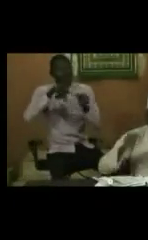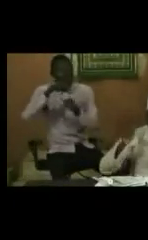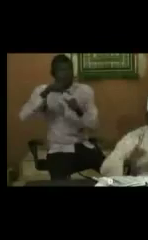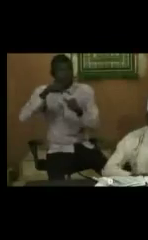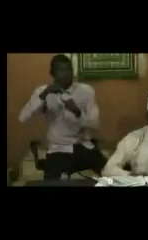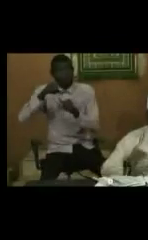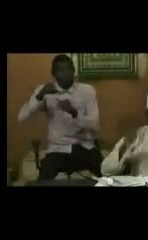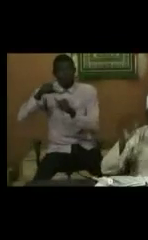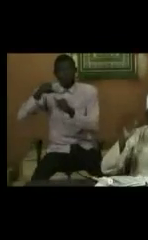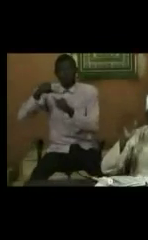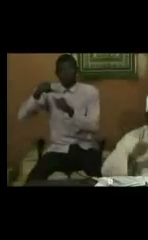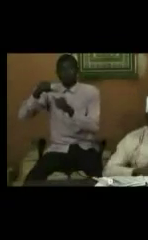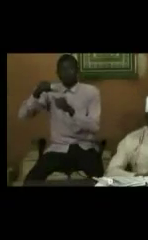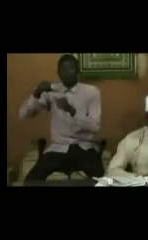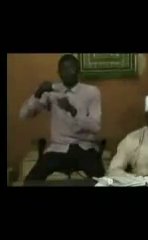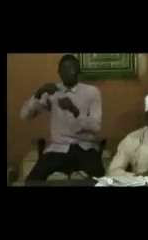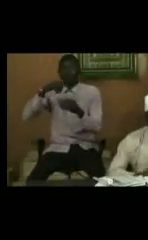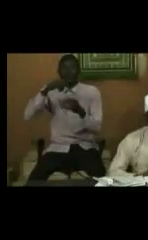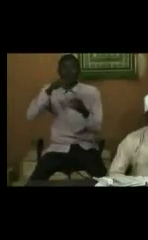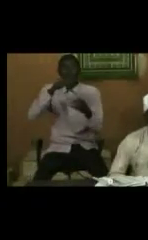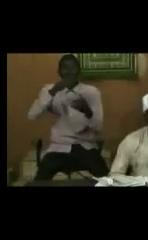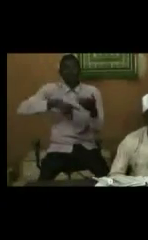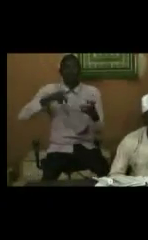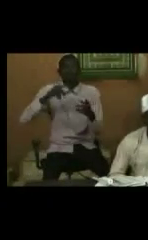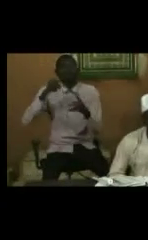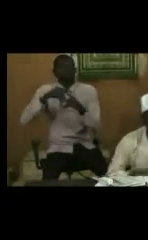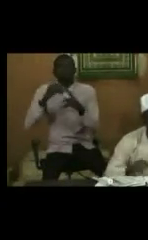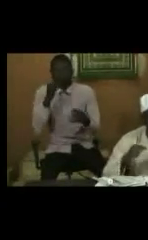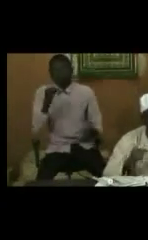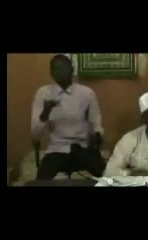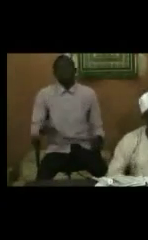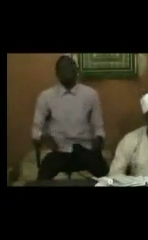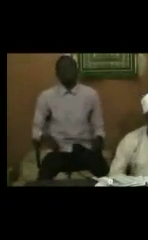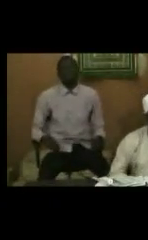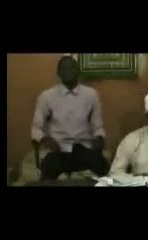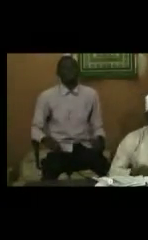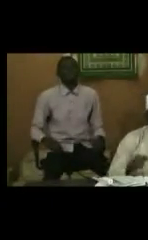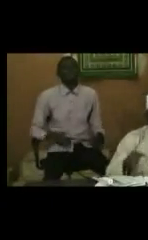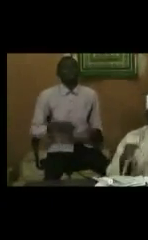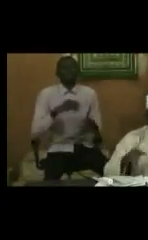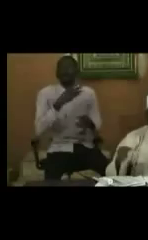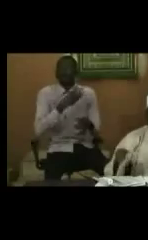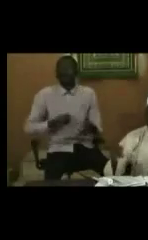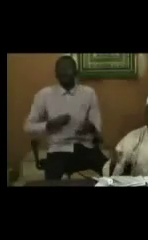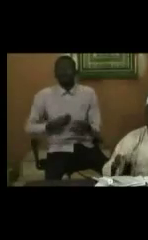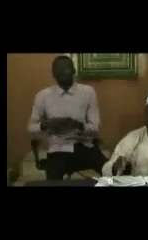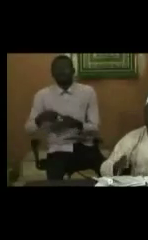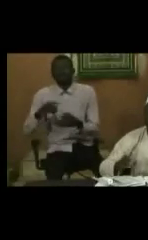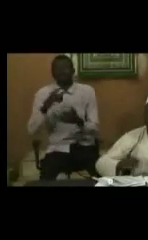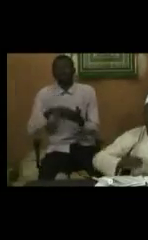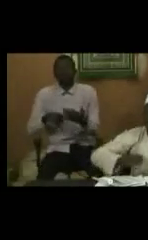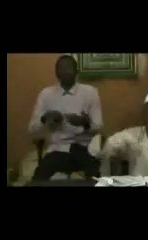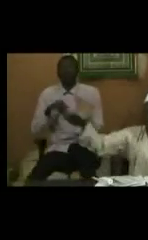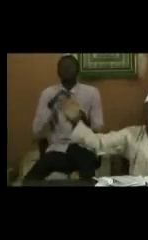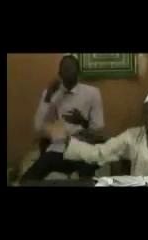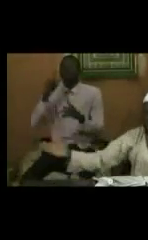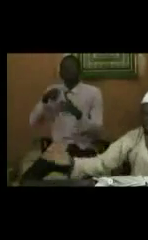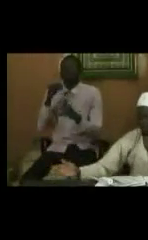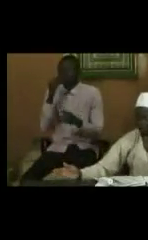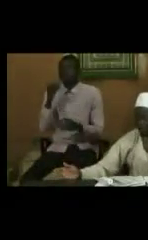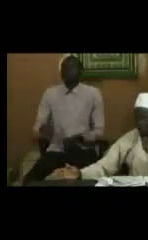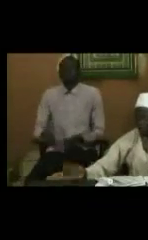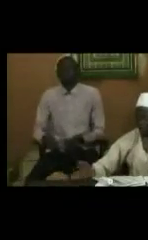lamma fataha rasulullah sallallahu alaihi wasallam khaybaran nigba ti anabi to si ilu